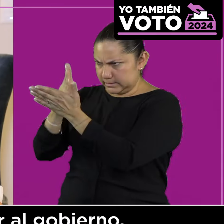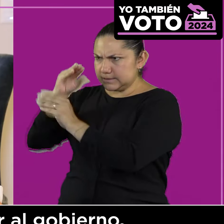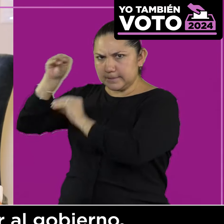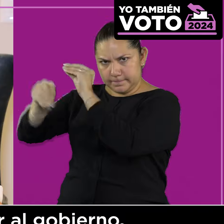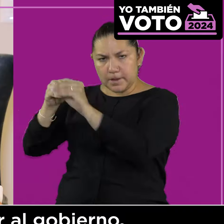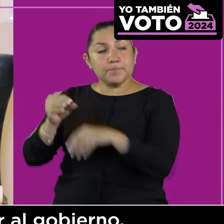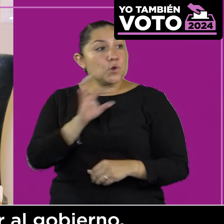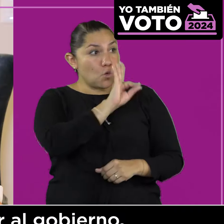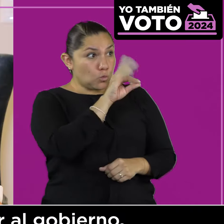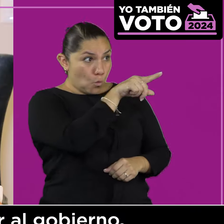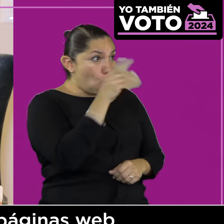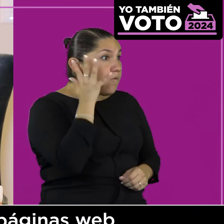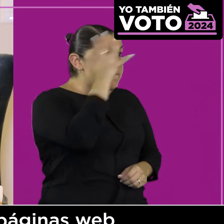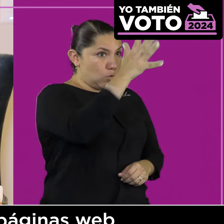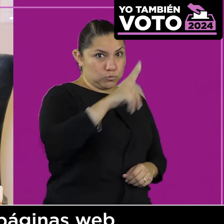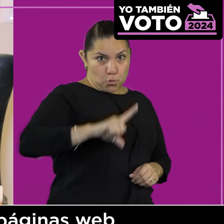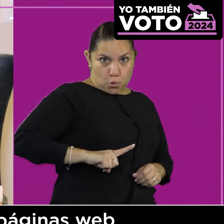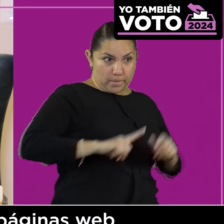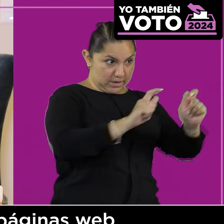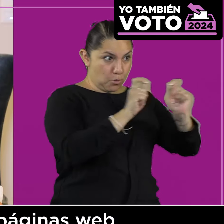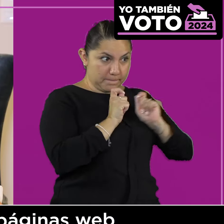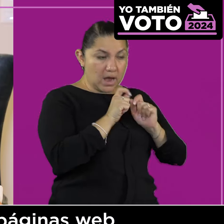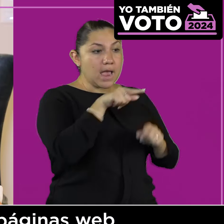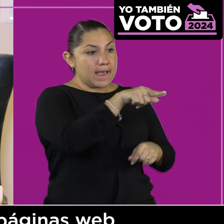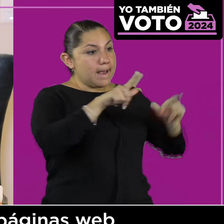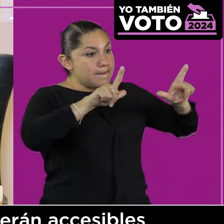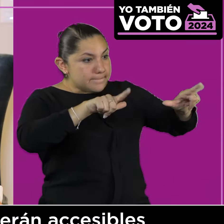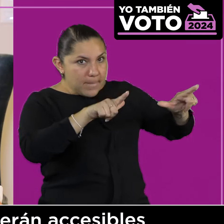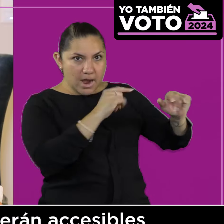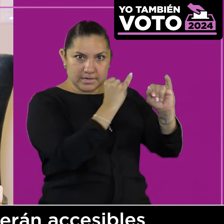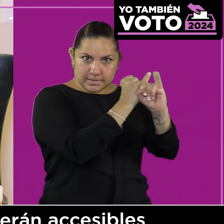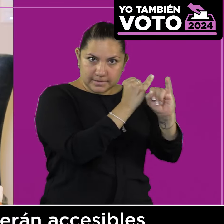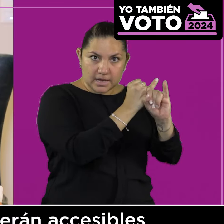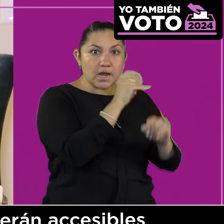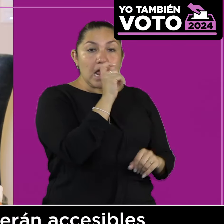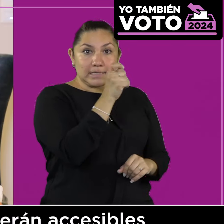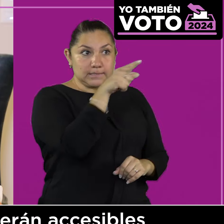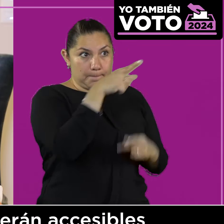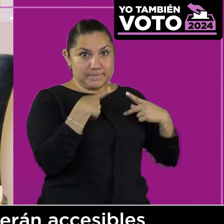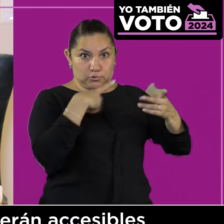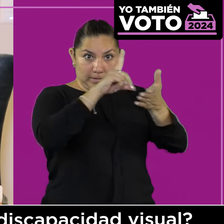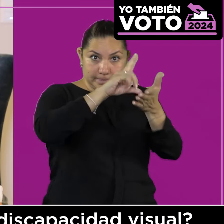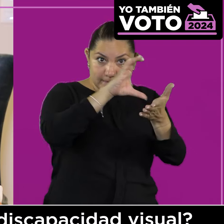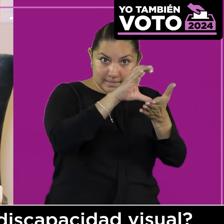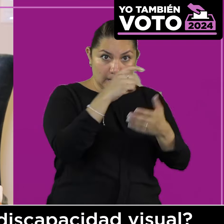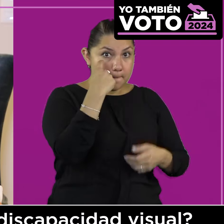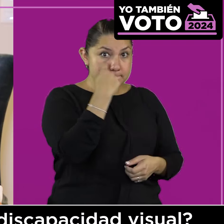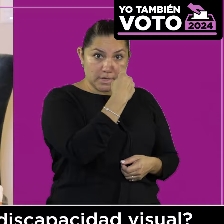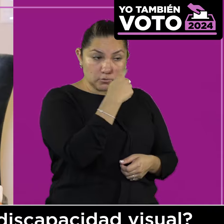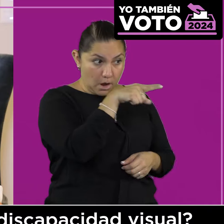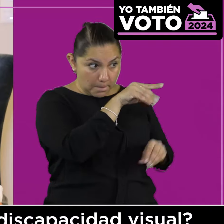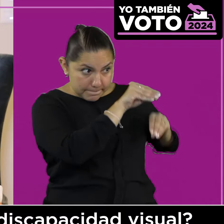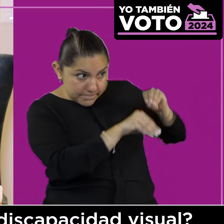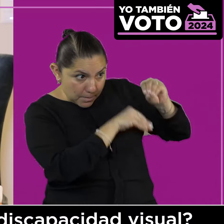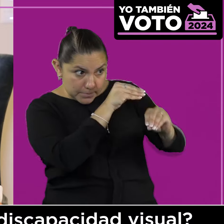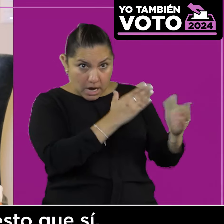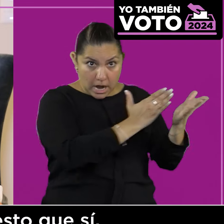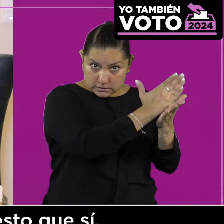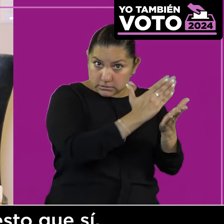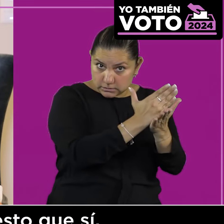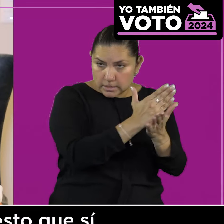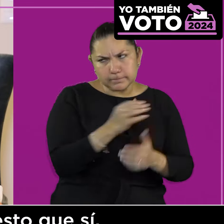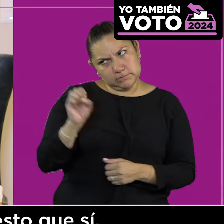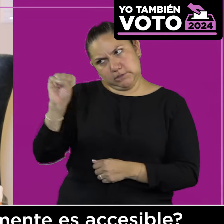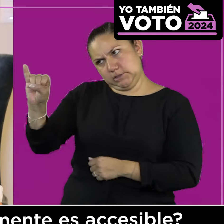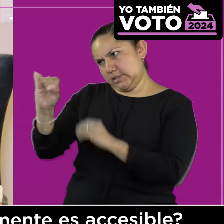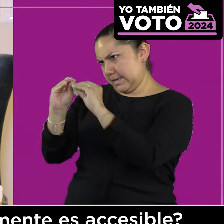de llegar al gobierno eh todas las páginas web del gobierno serán accesibles para personas con discapacidad visual Por